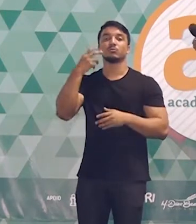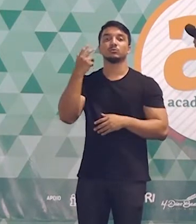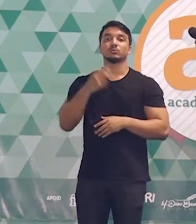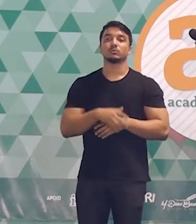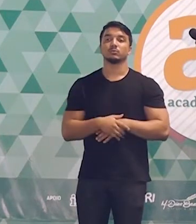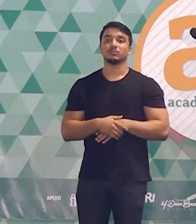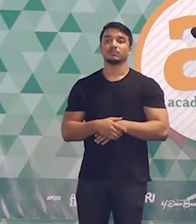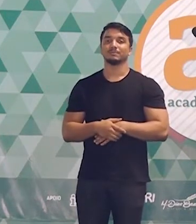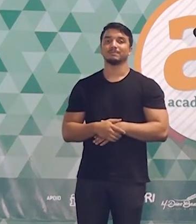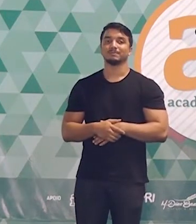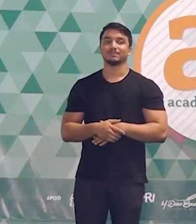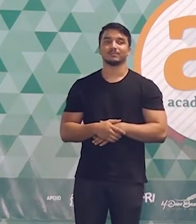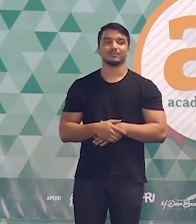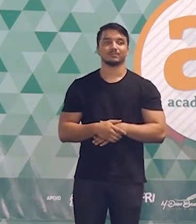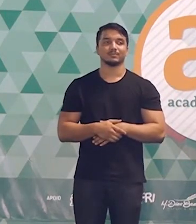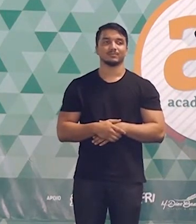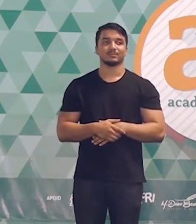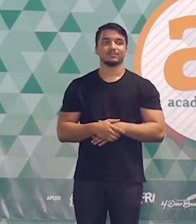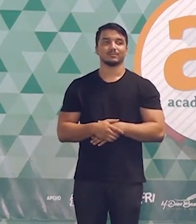Moderna.